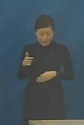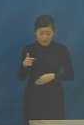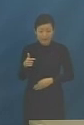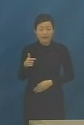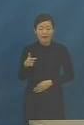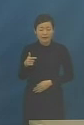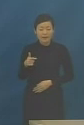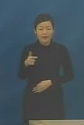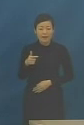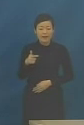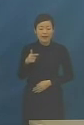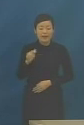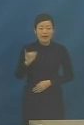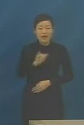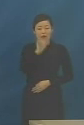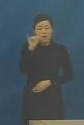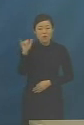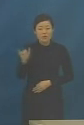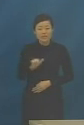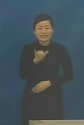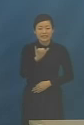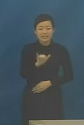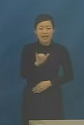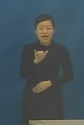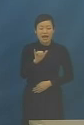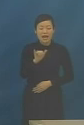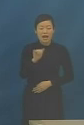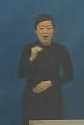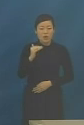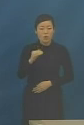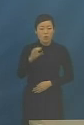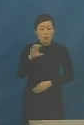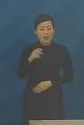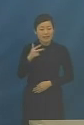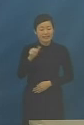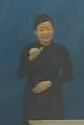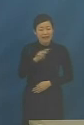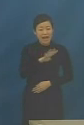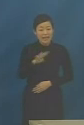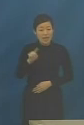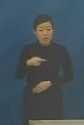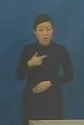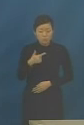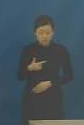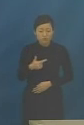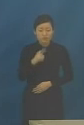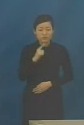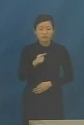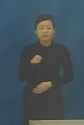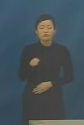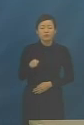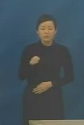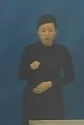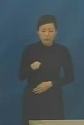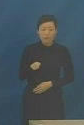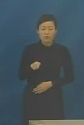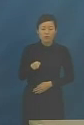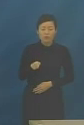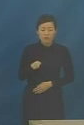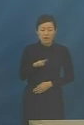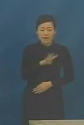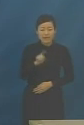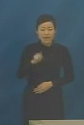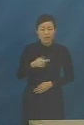弥生ヤポネシアゲノムといいますが表現日本人のまあそのゲノム解析